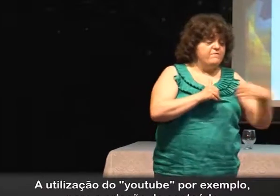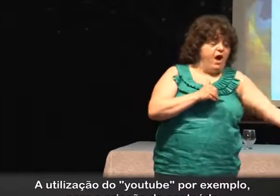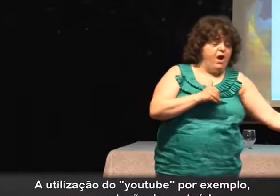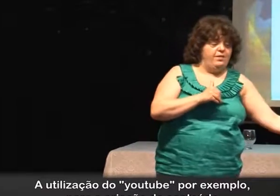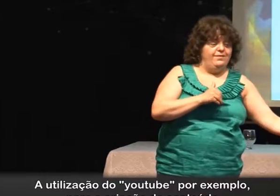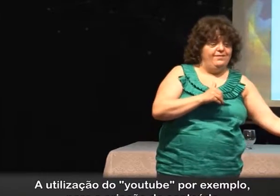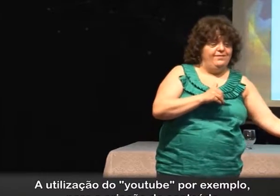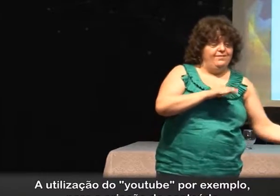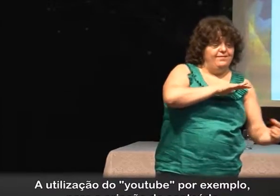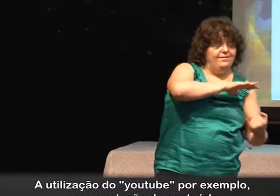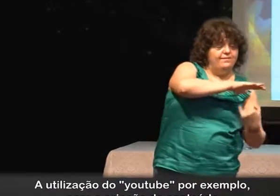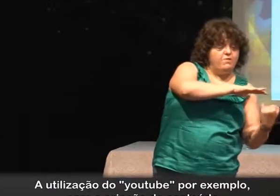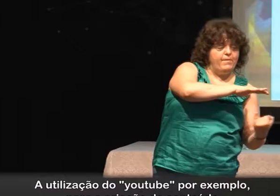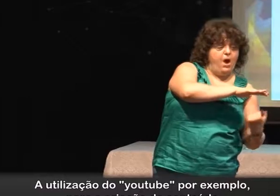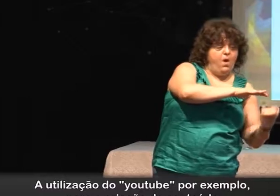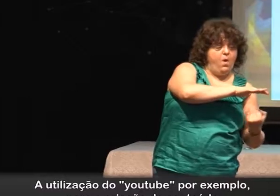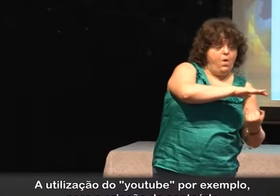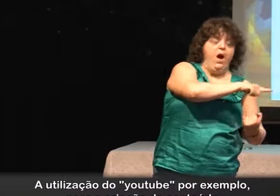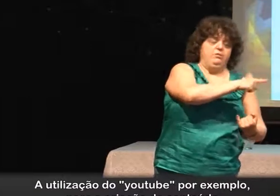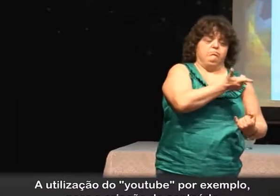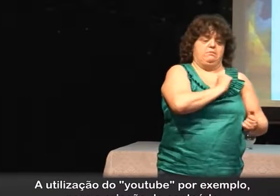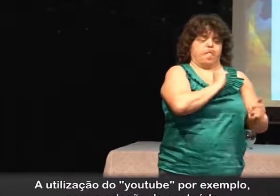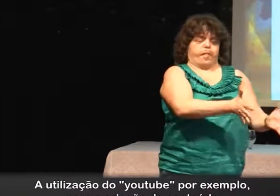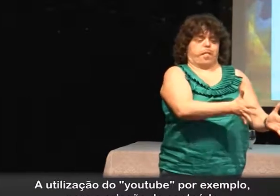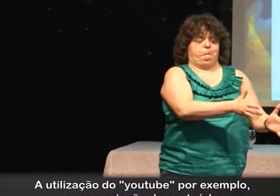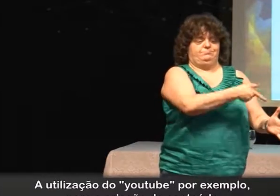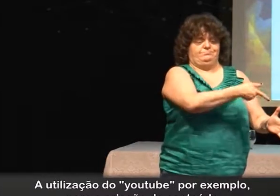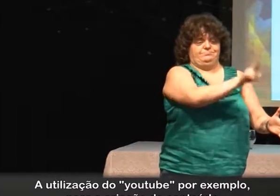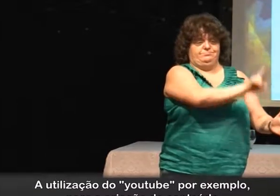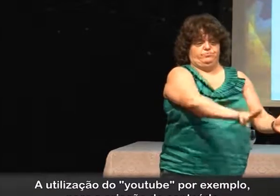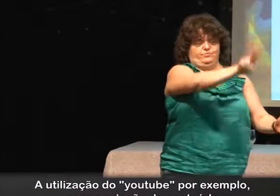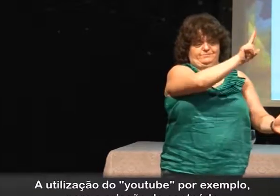do YouTube, por exemplo, para a produção de conteúdo,